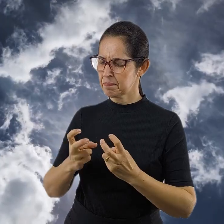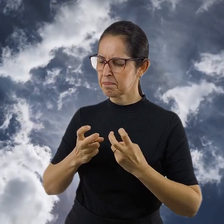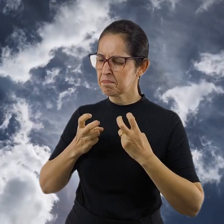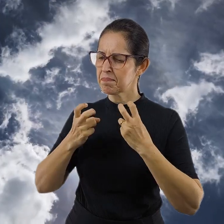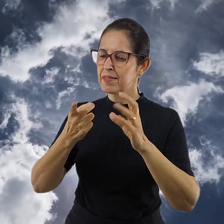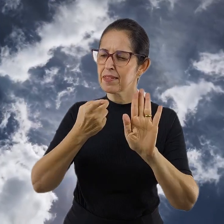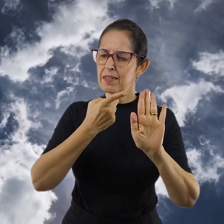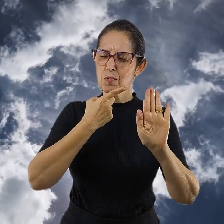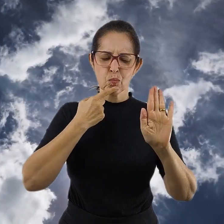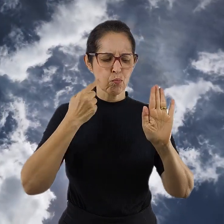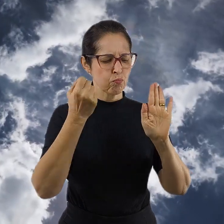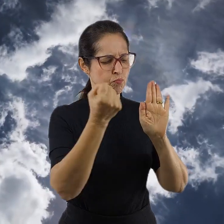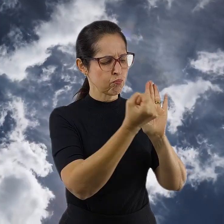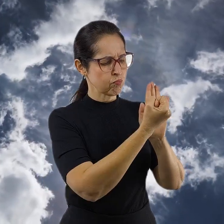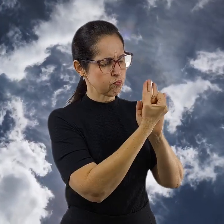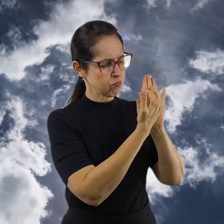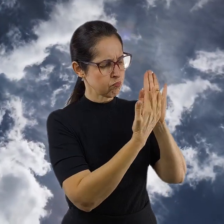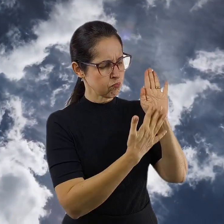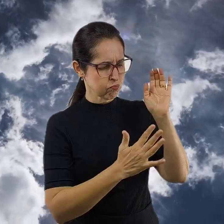que foram